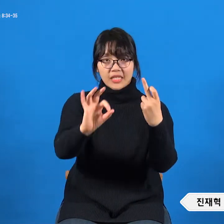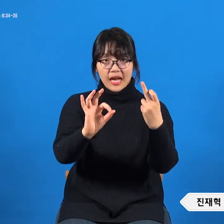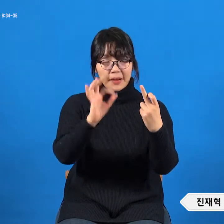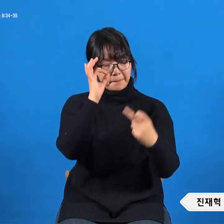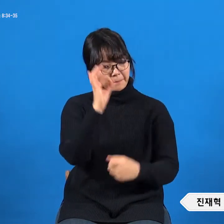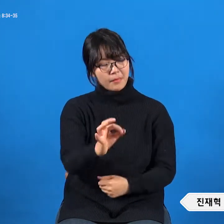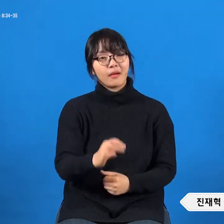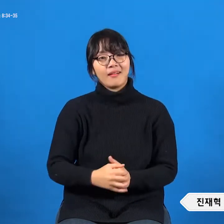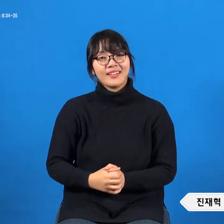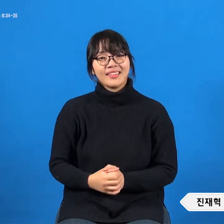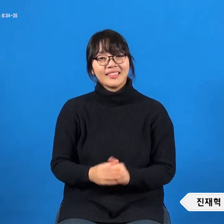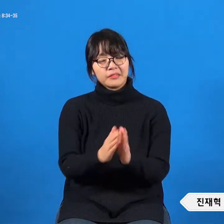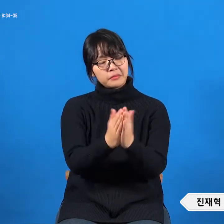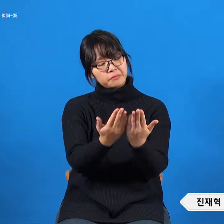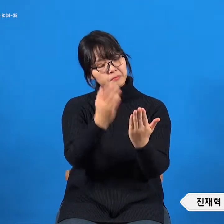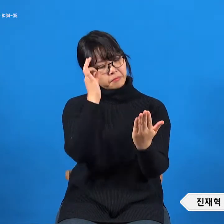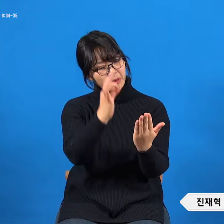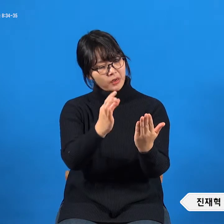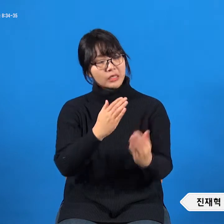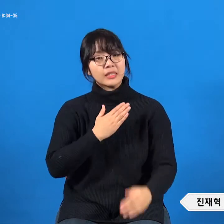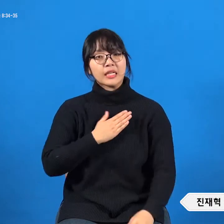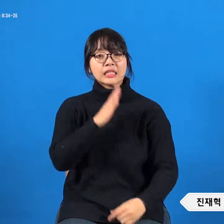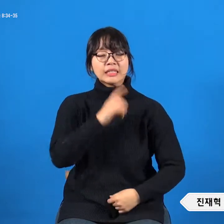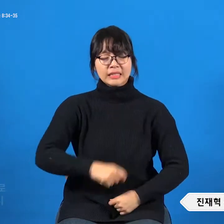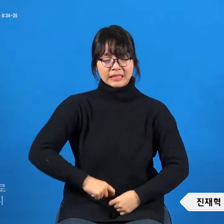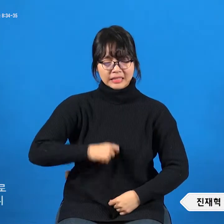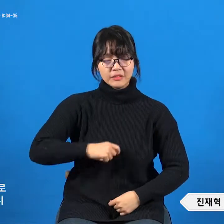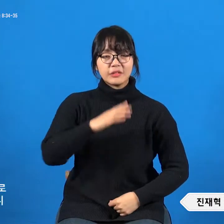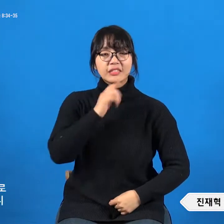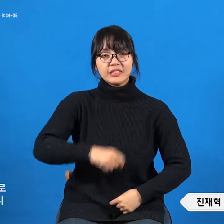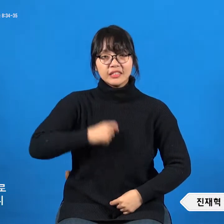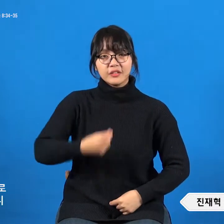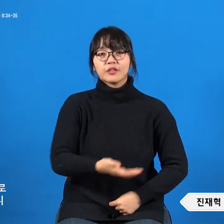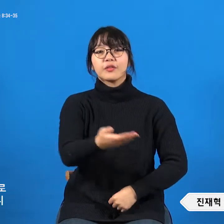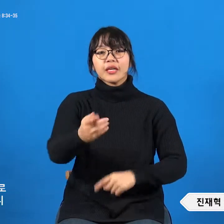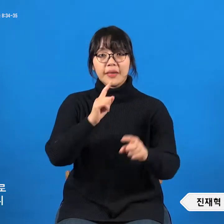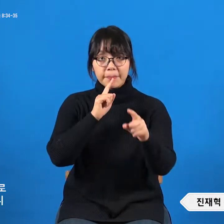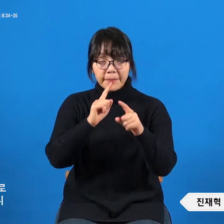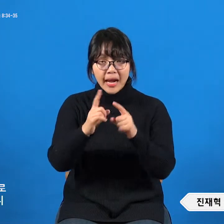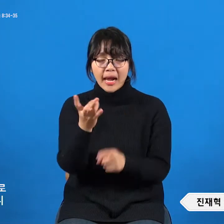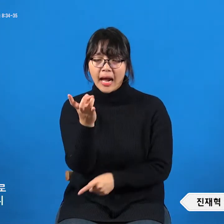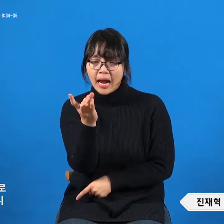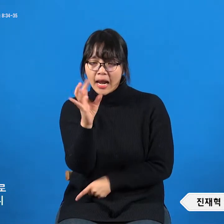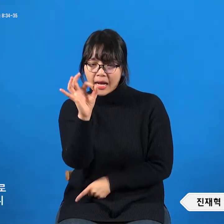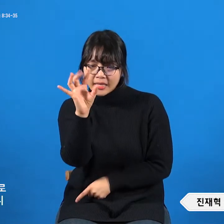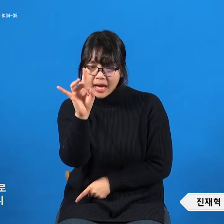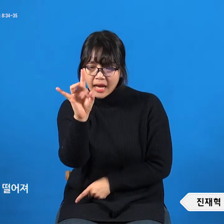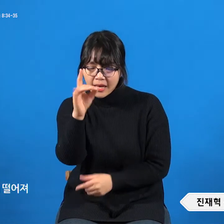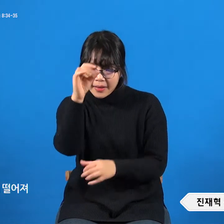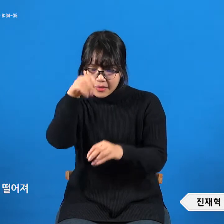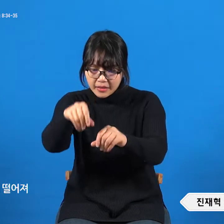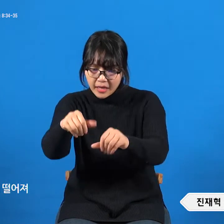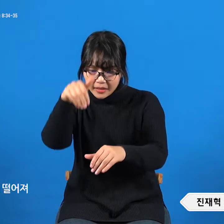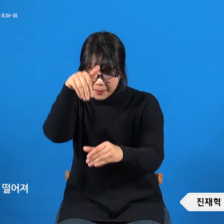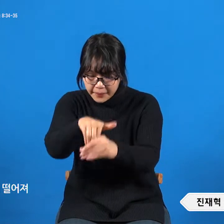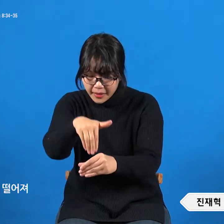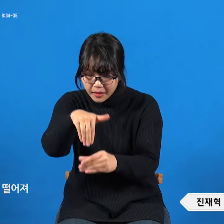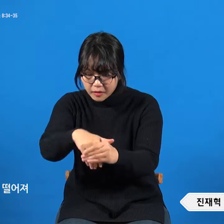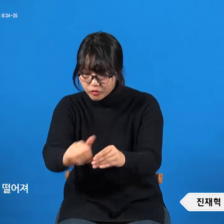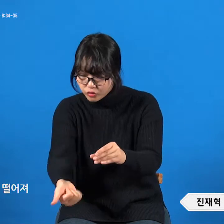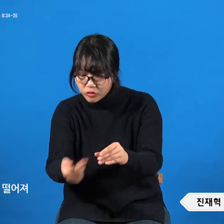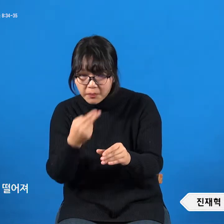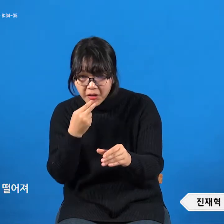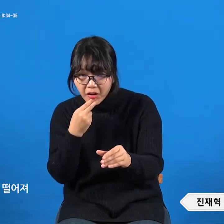말씀을 보십시오. 내가 진실로 진실로 너에게 이르노니 한 알의 밀이 땅에 떨어져 죽지 아니하면 한 알